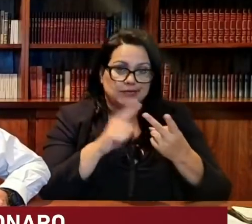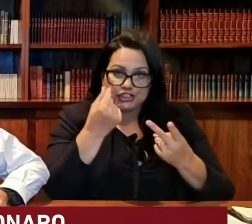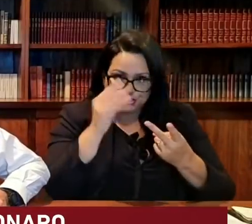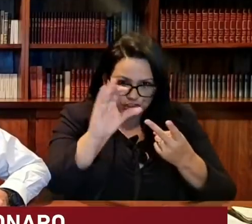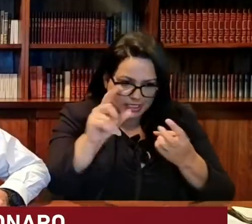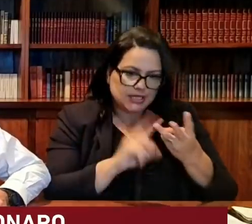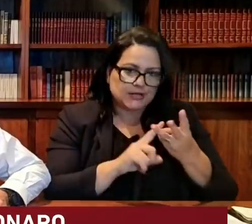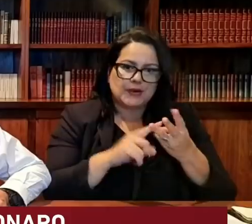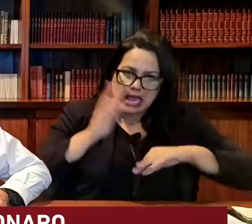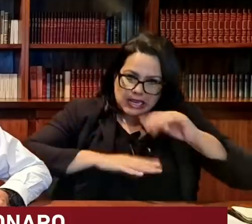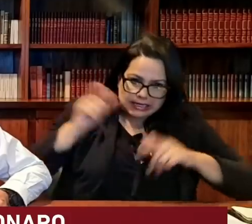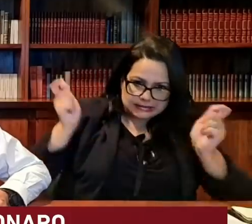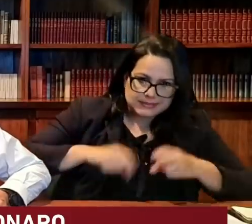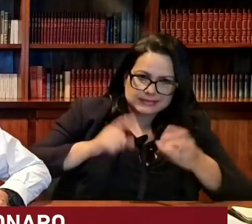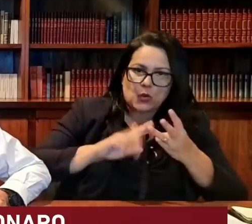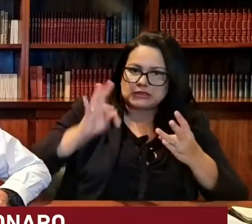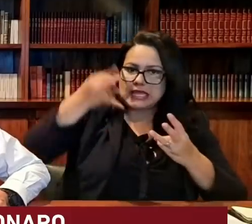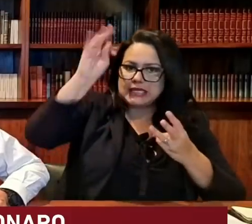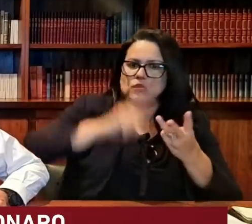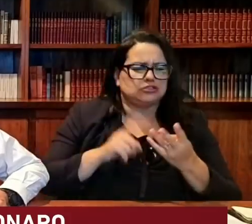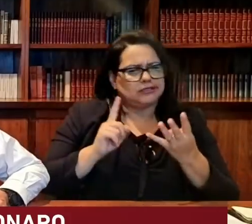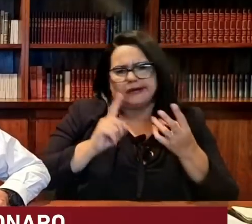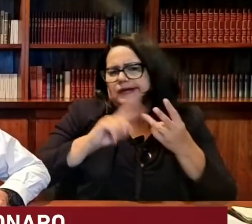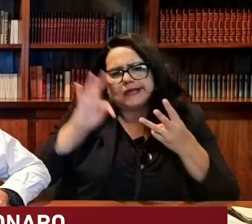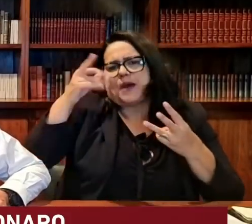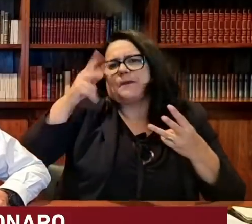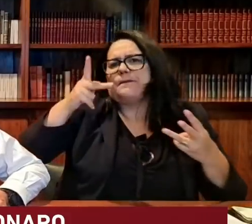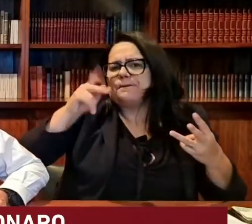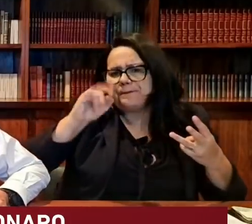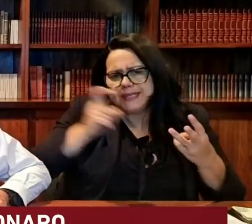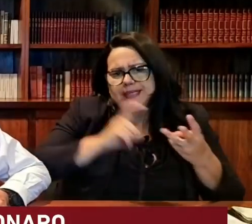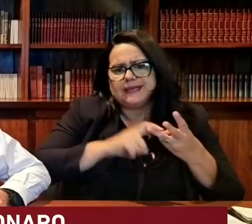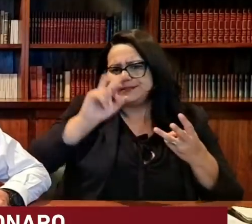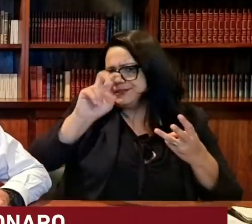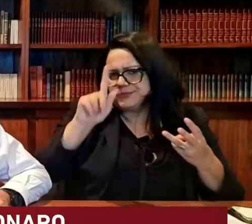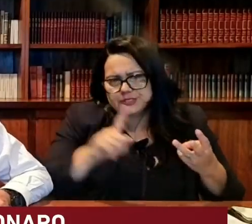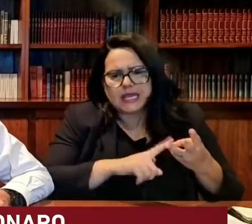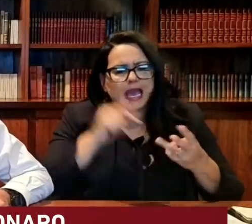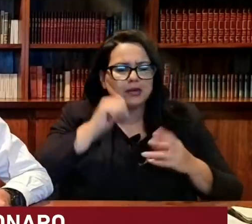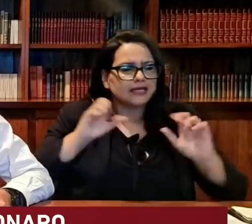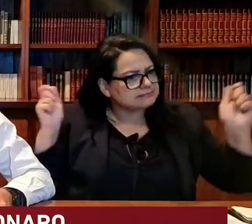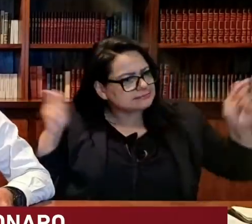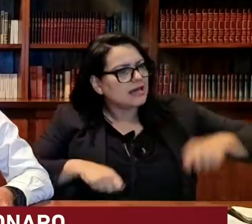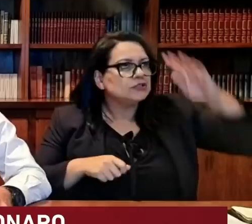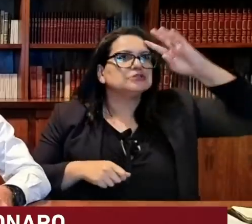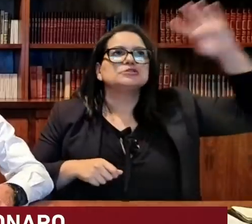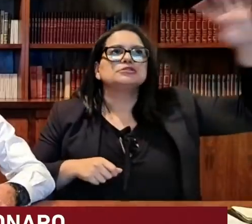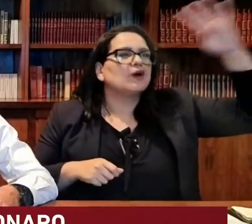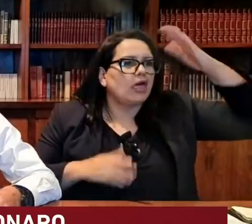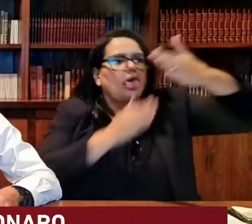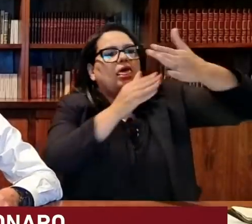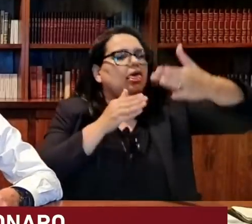capacitação, tecnologia, PIX, é o 5G que vai democratizar, para que as mulheres corram atrás dos seus sonhos sem barreiras.